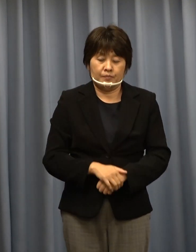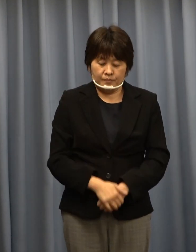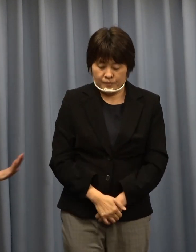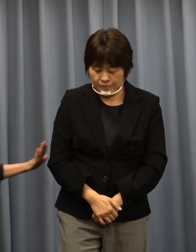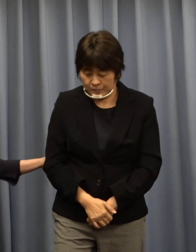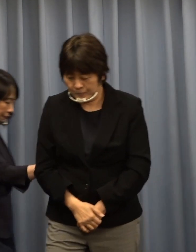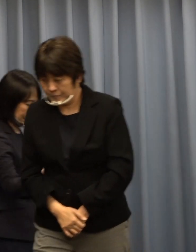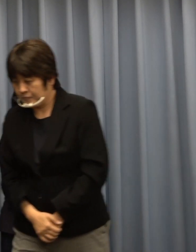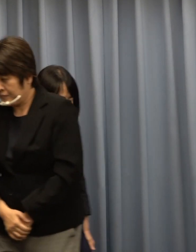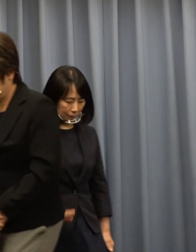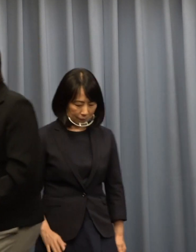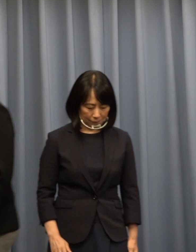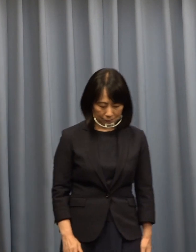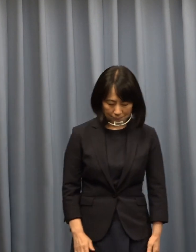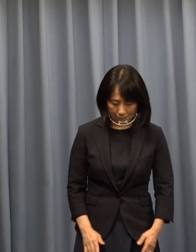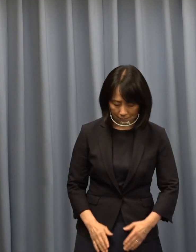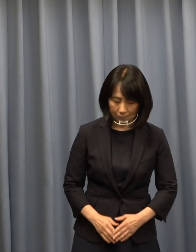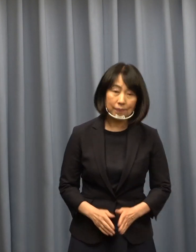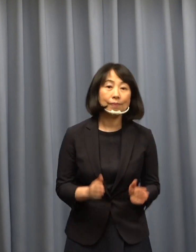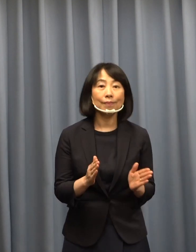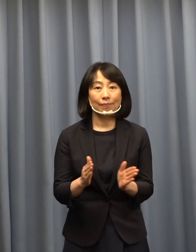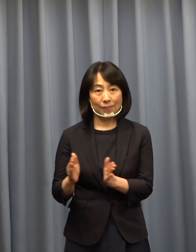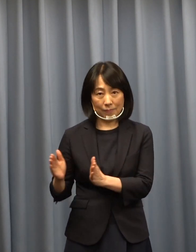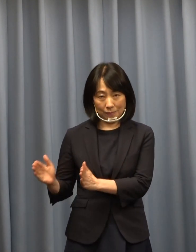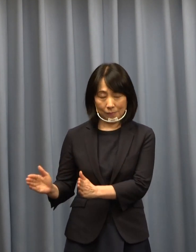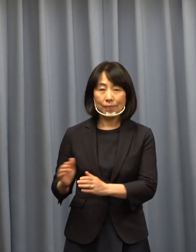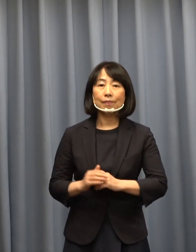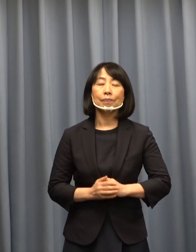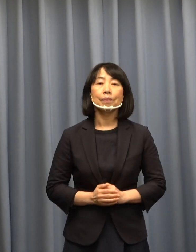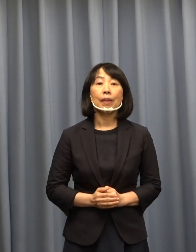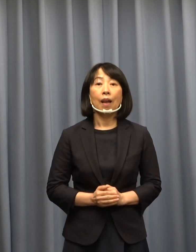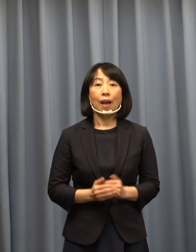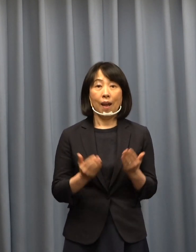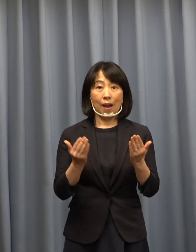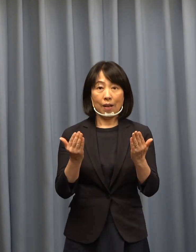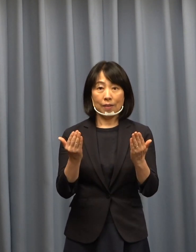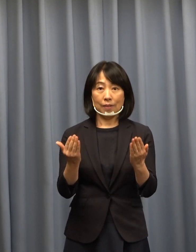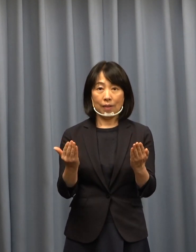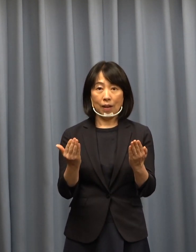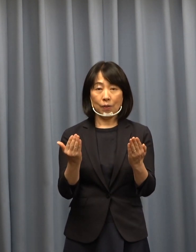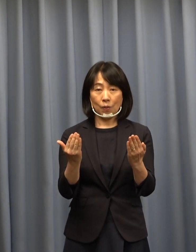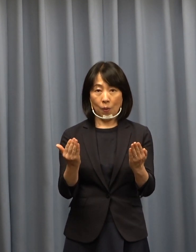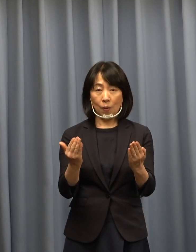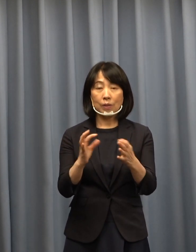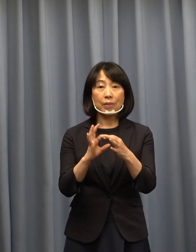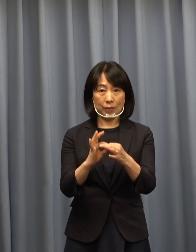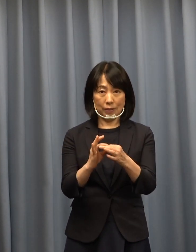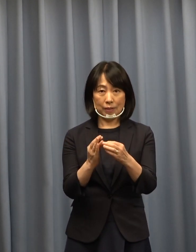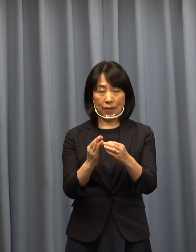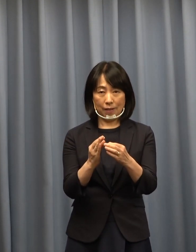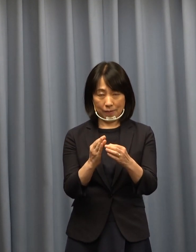でございます。それから学校の点でいきますと、